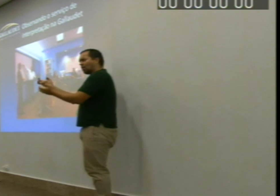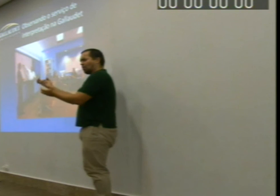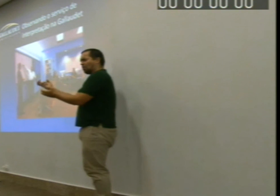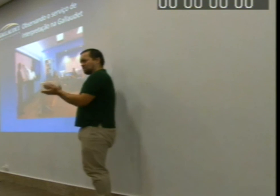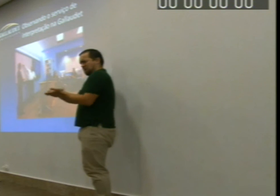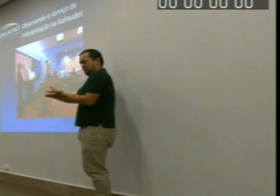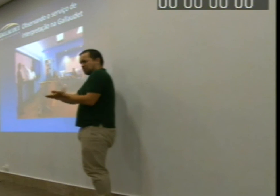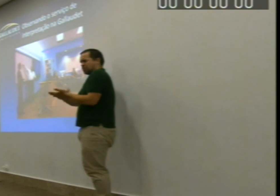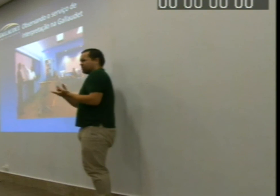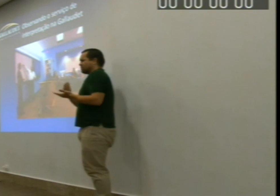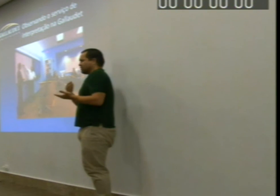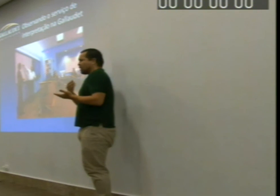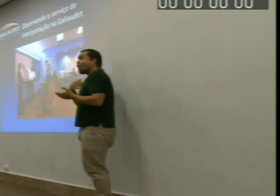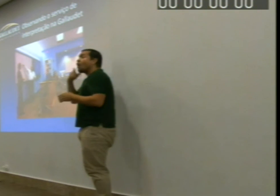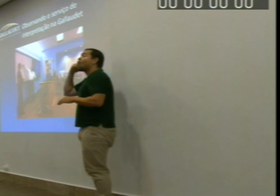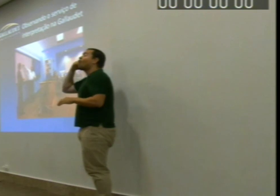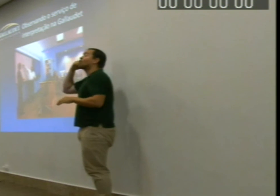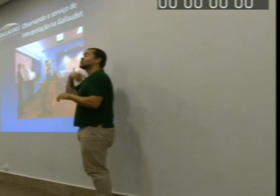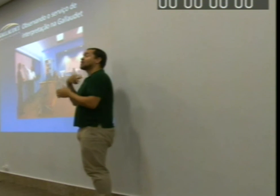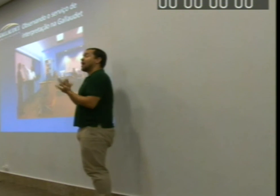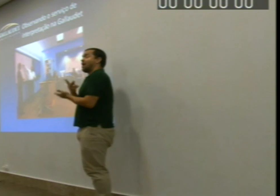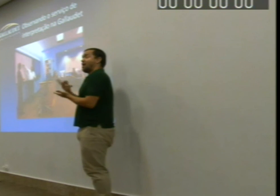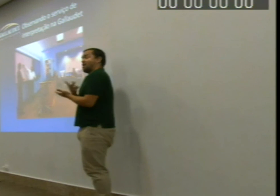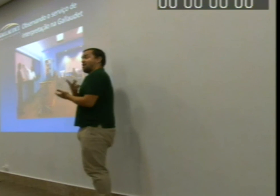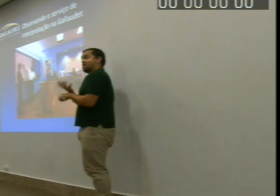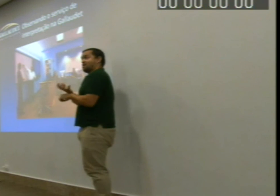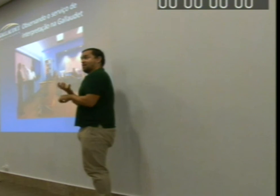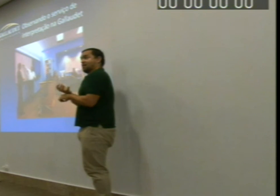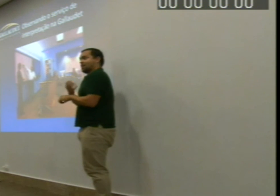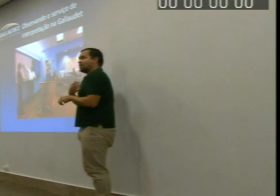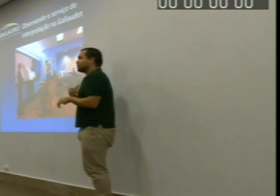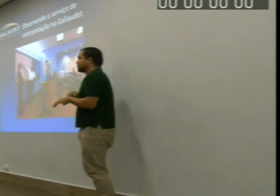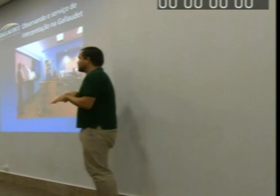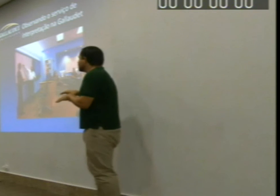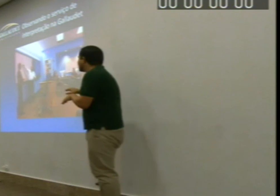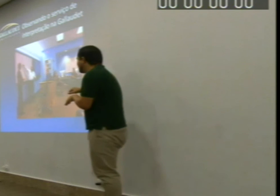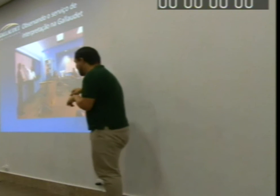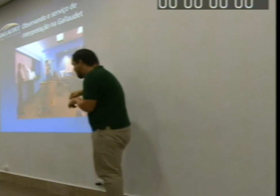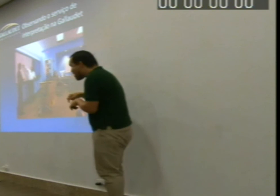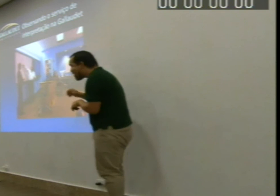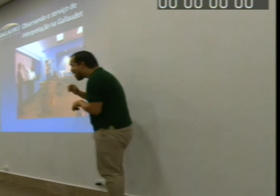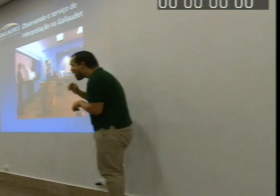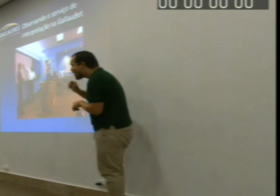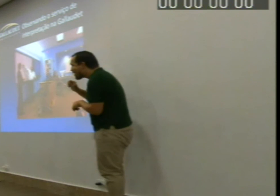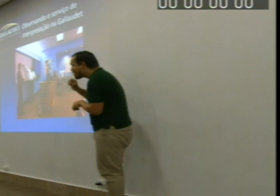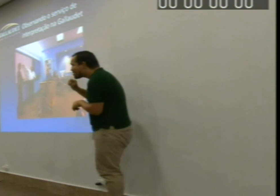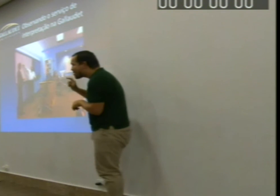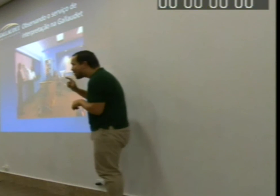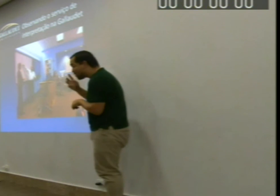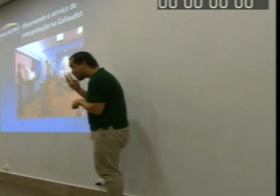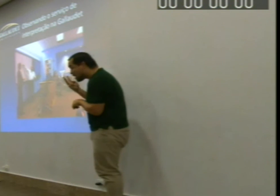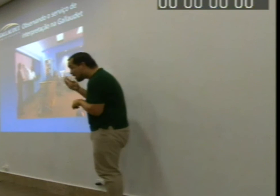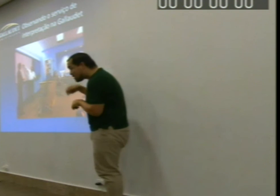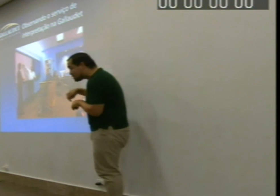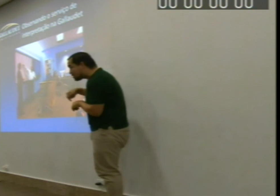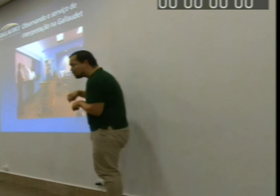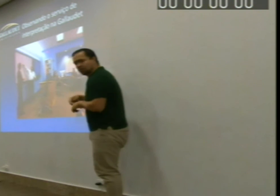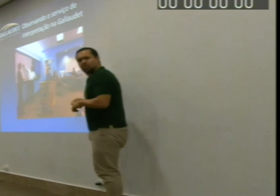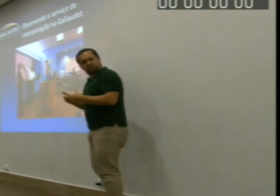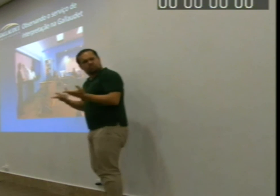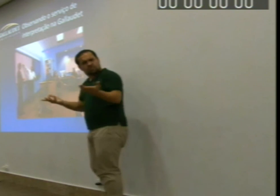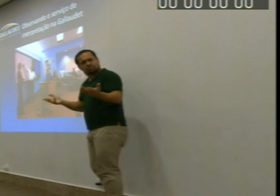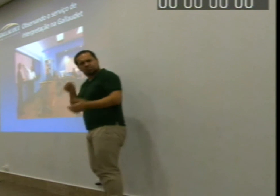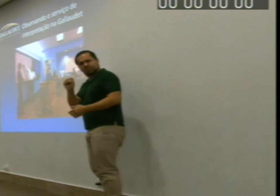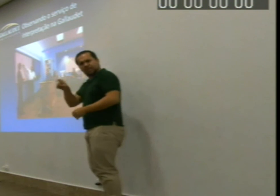ASL língua de sinais então para que então por que duas cadeiras eu não entendia a SL